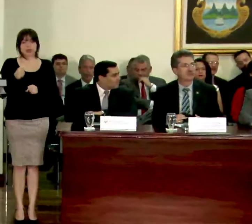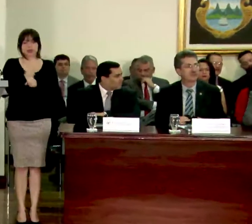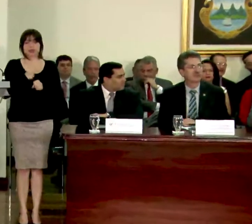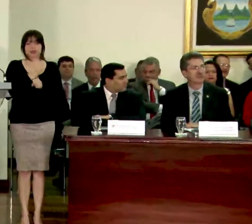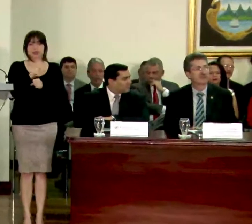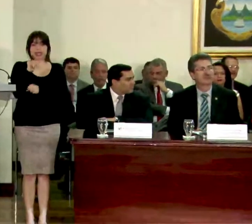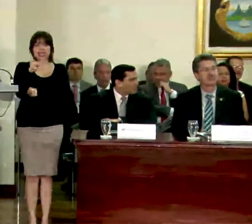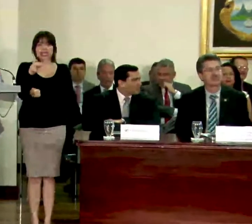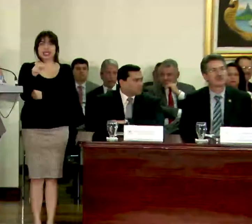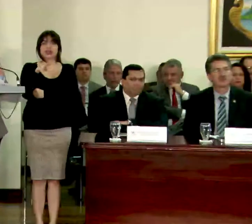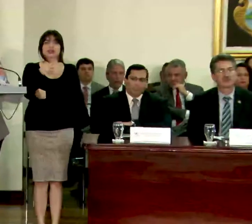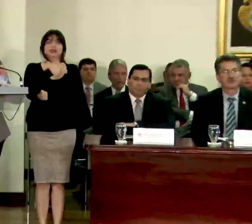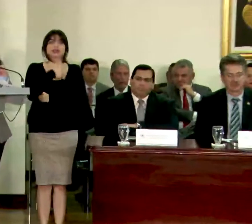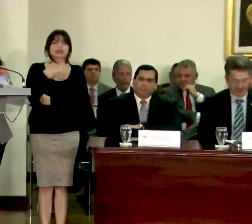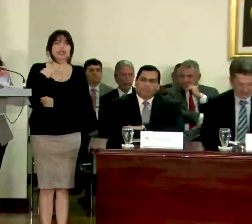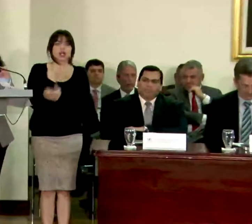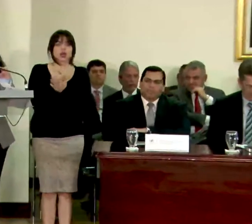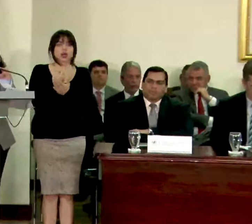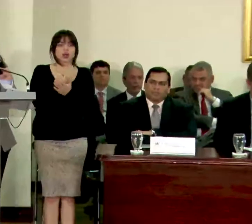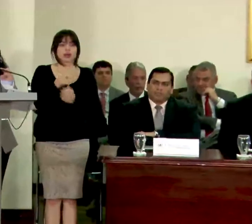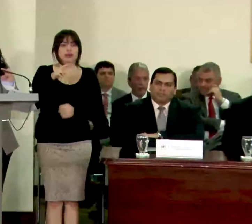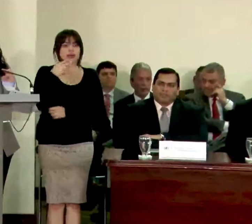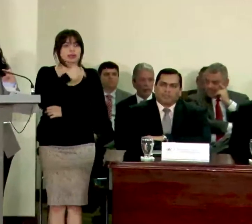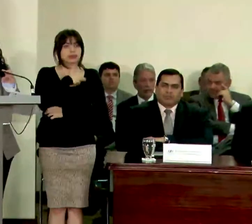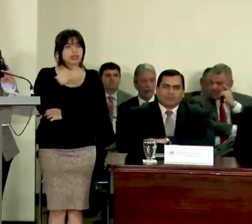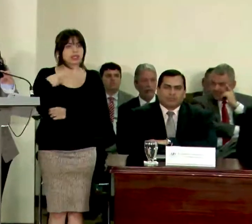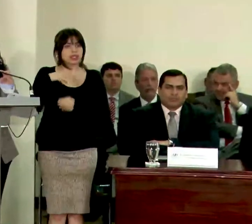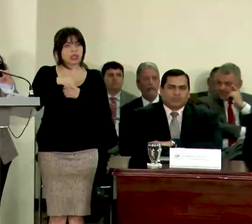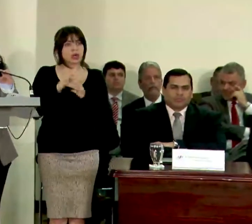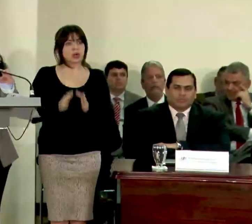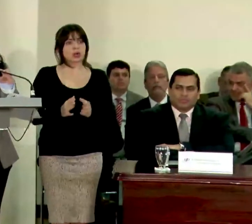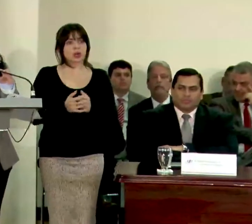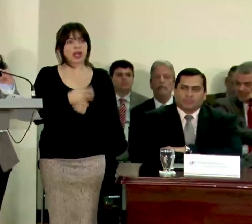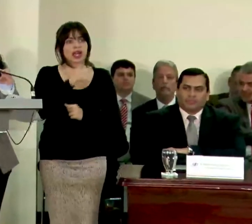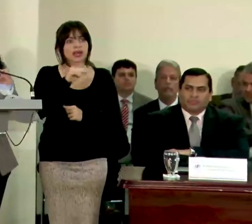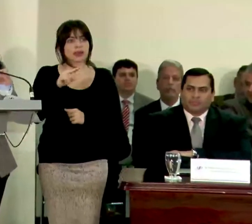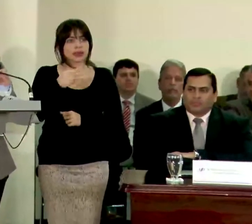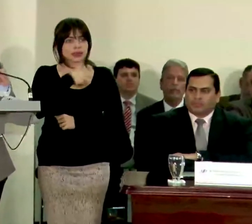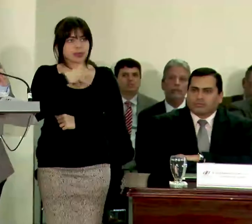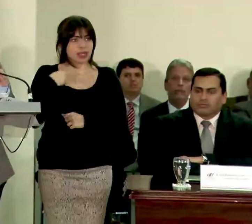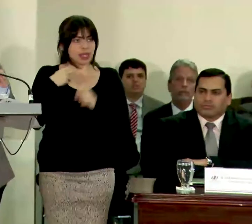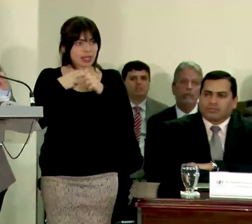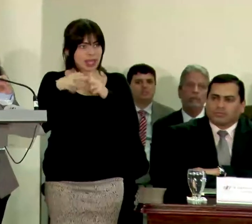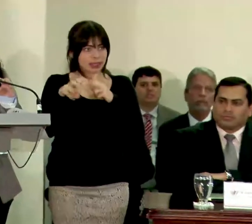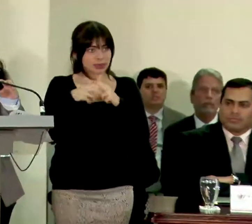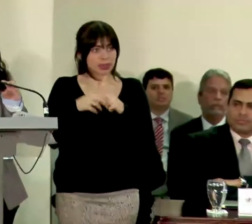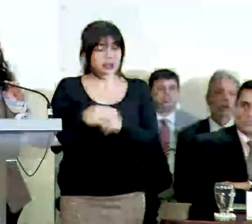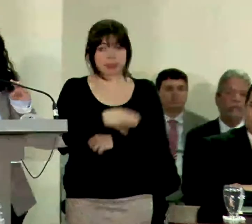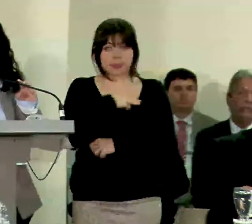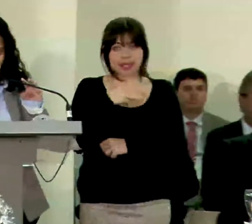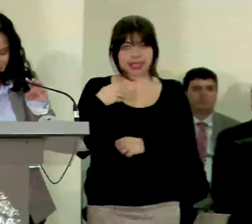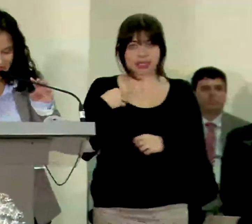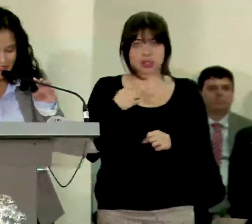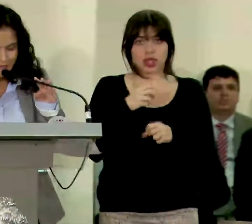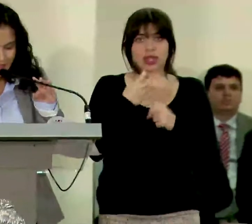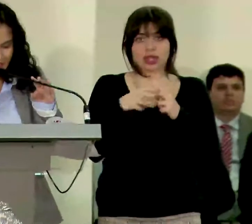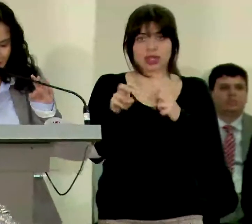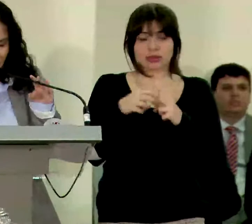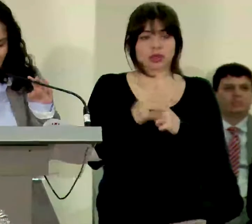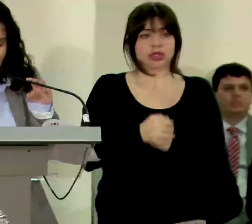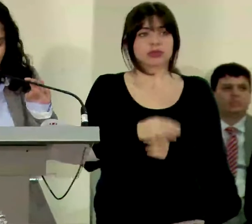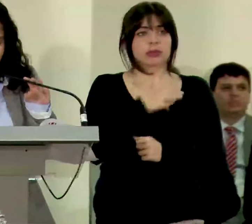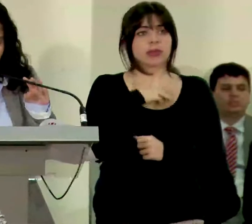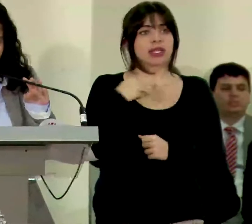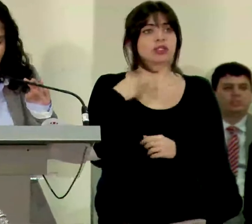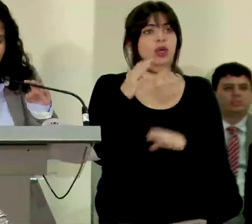del INAH, viceministra de Economía, viceministro de Agricultura, viceministro de Transportes, ministro de Transportes,